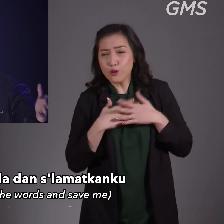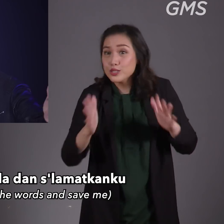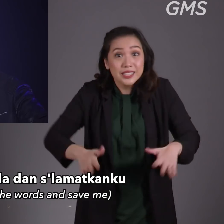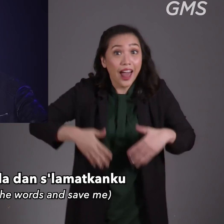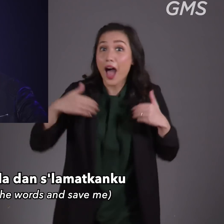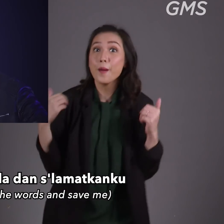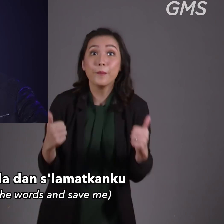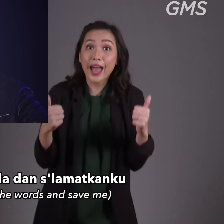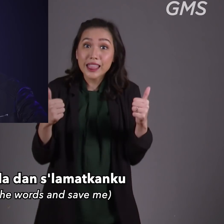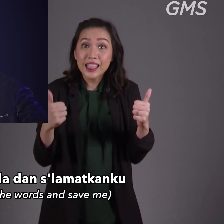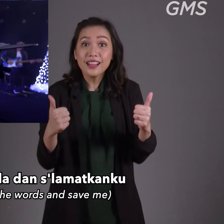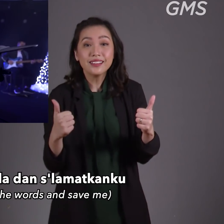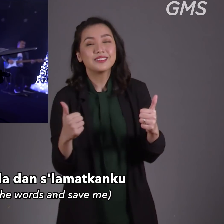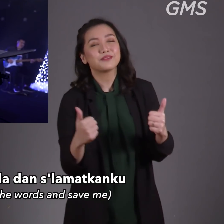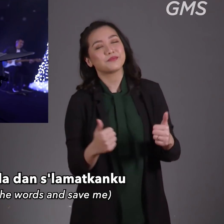dan